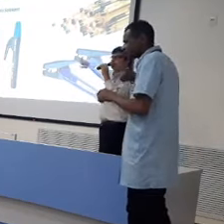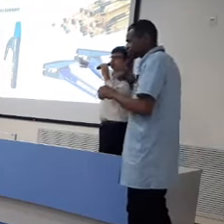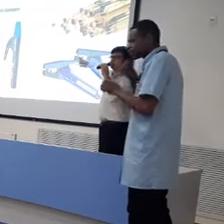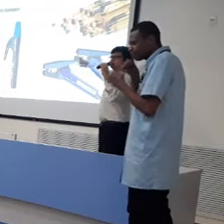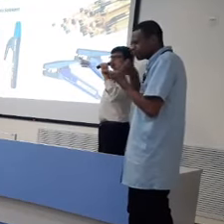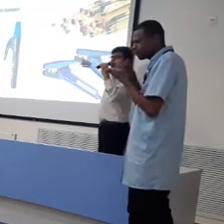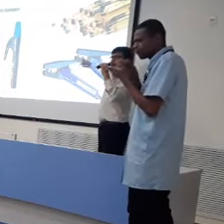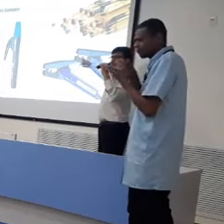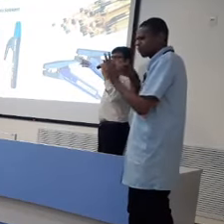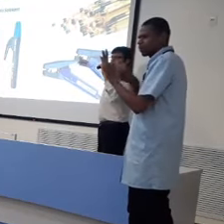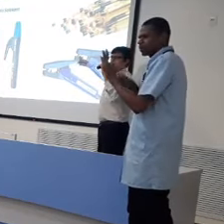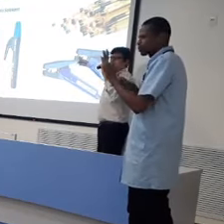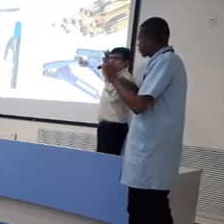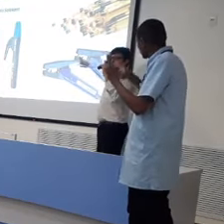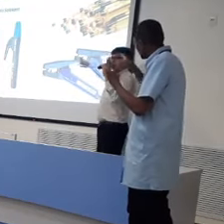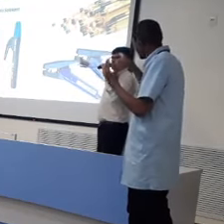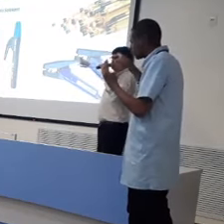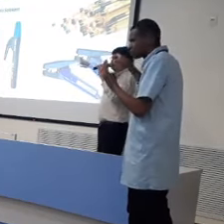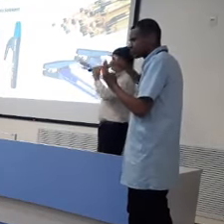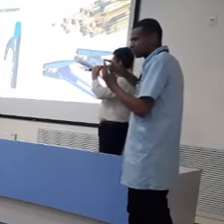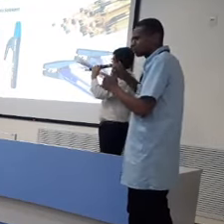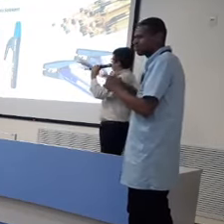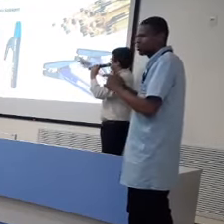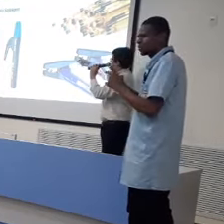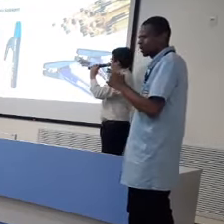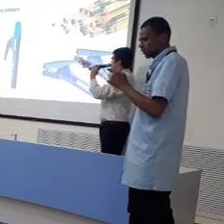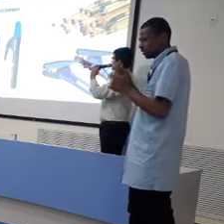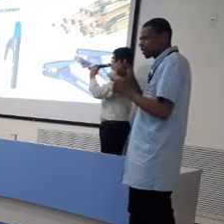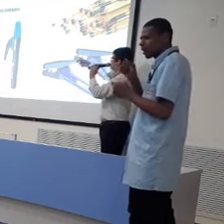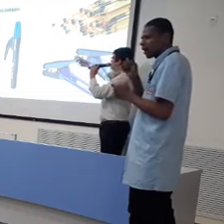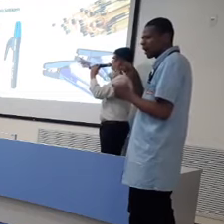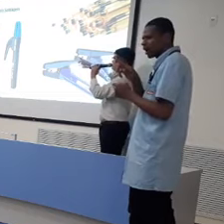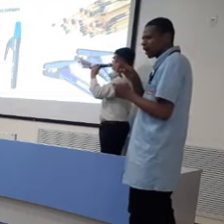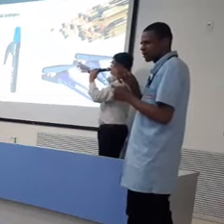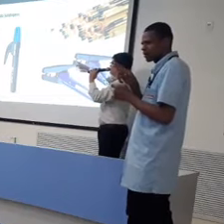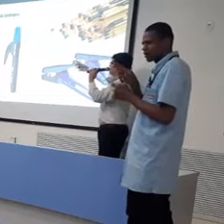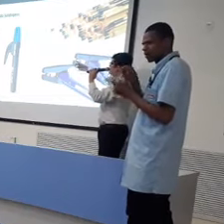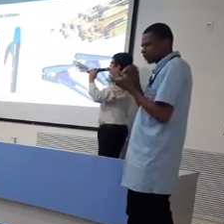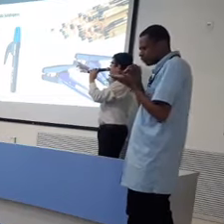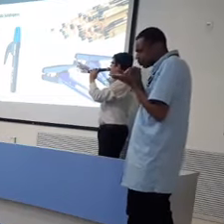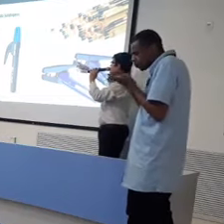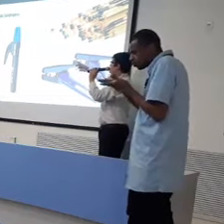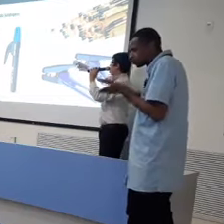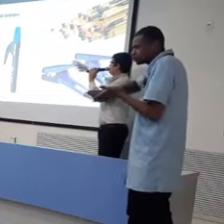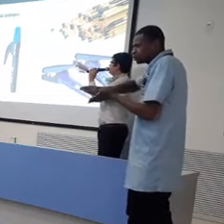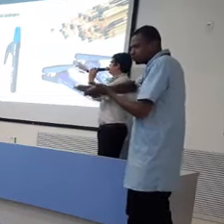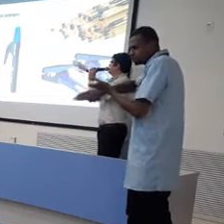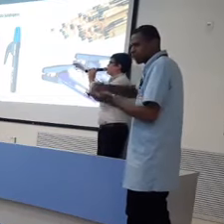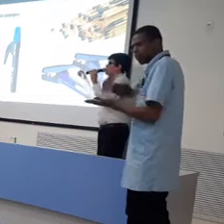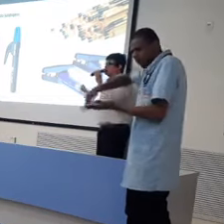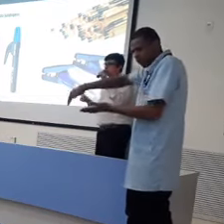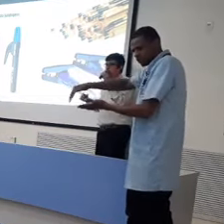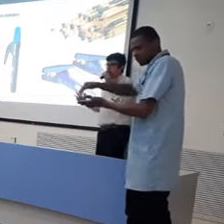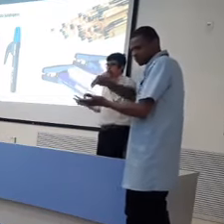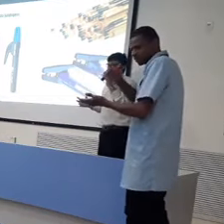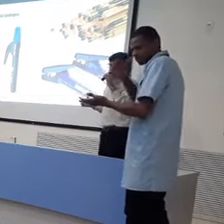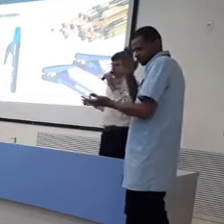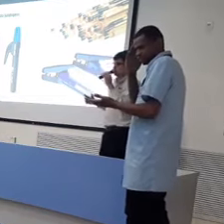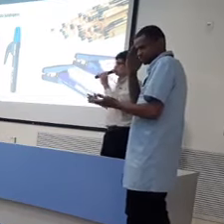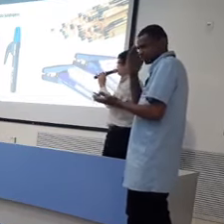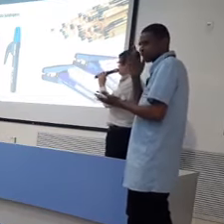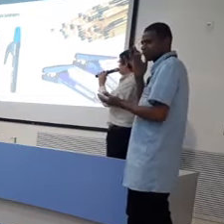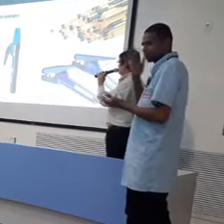para expulsar o metal líquido, né? Esses 4 furos aqui, ó, facilitam e dão uma maior